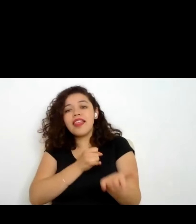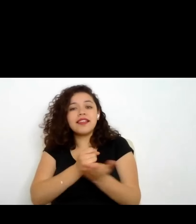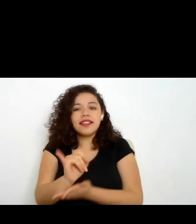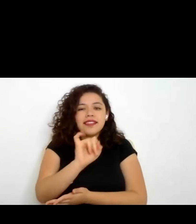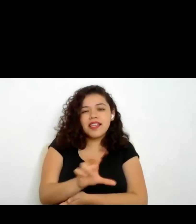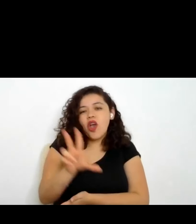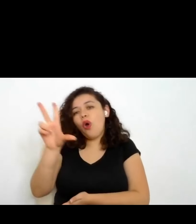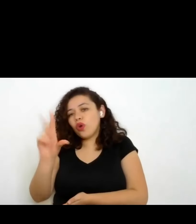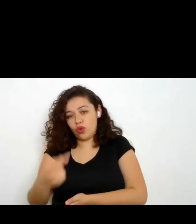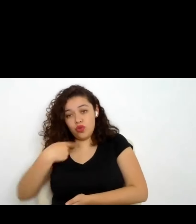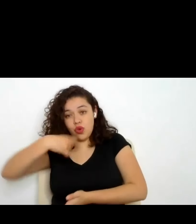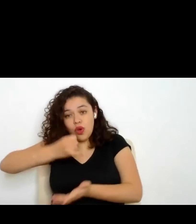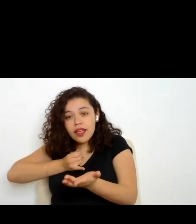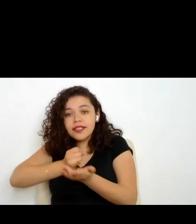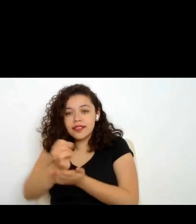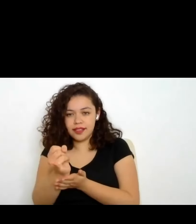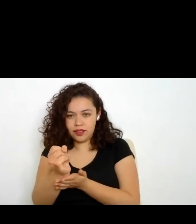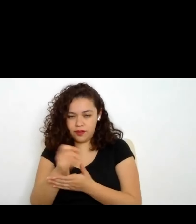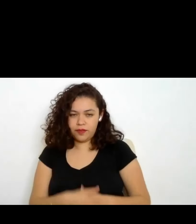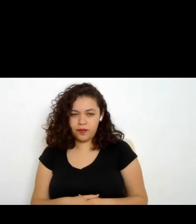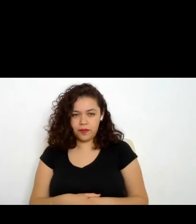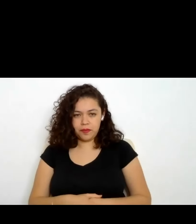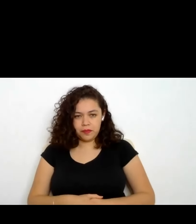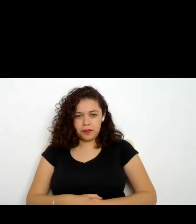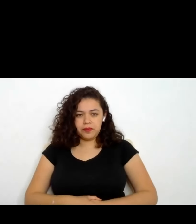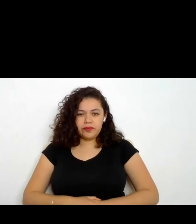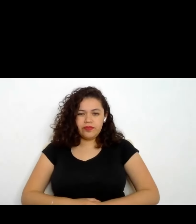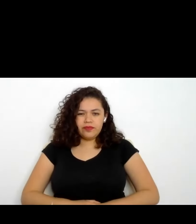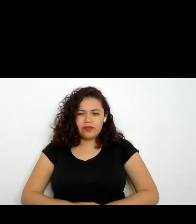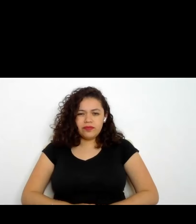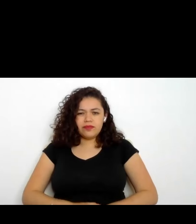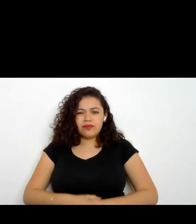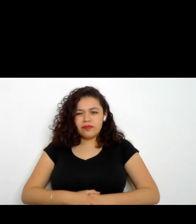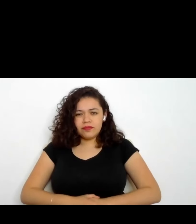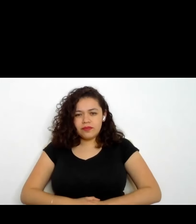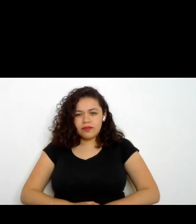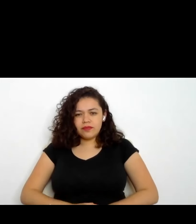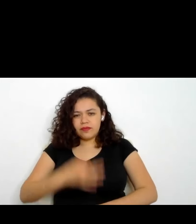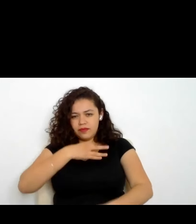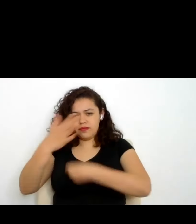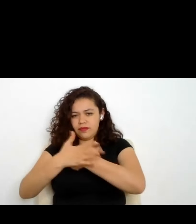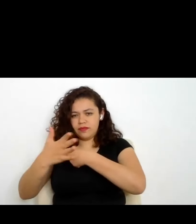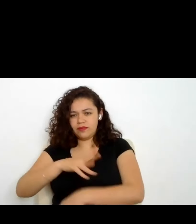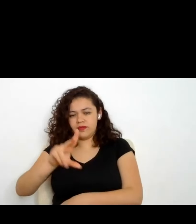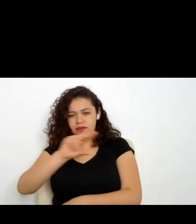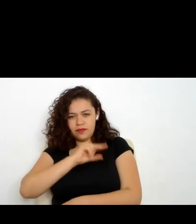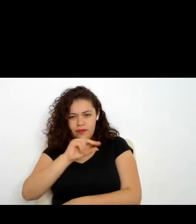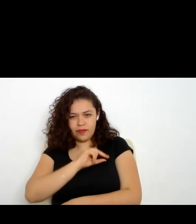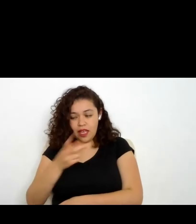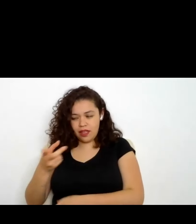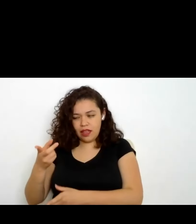así, para el titular. Entonces, yo puedo poner en mi aviso de privacidad de los empleados y decir, oye,